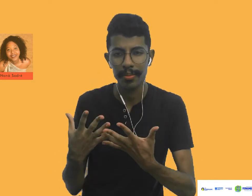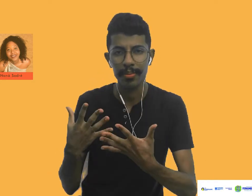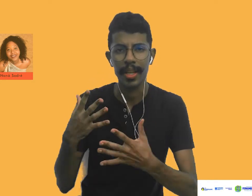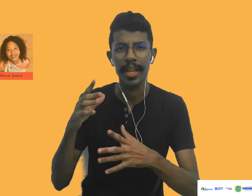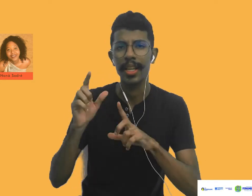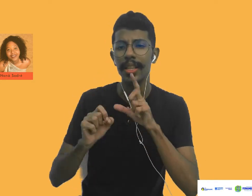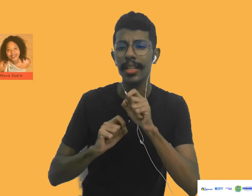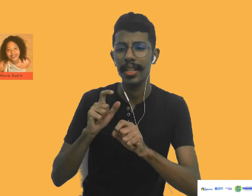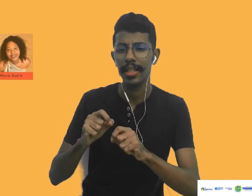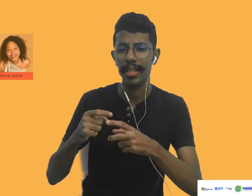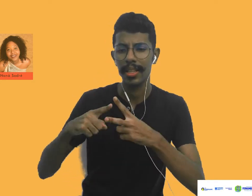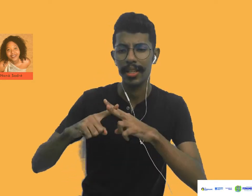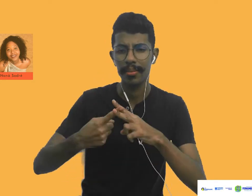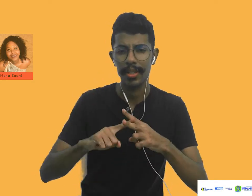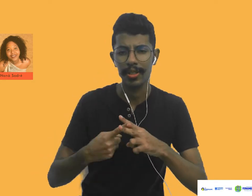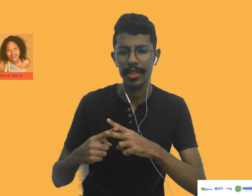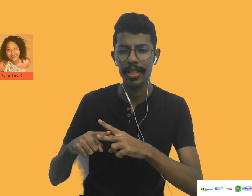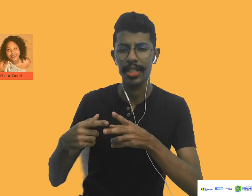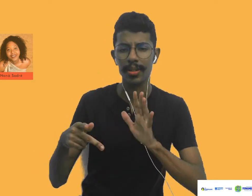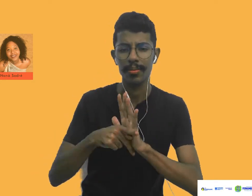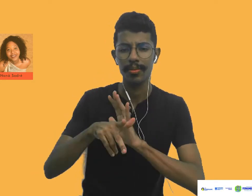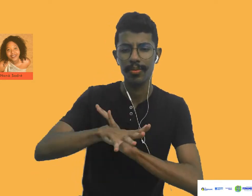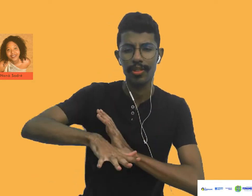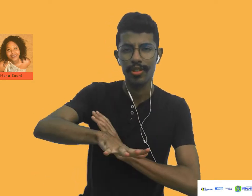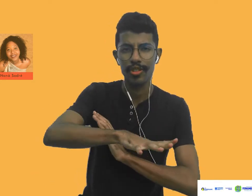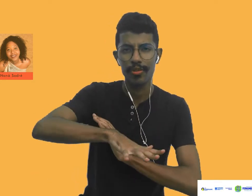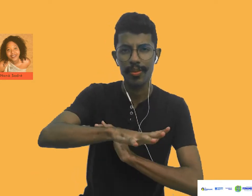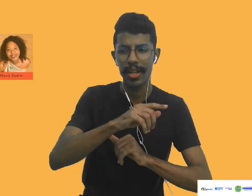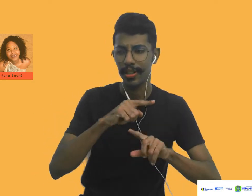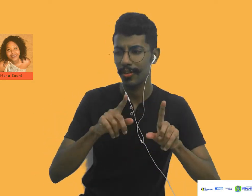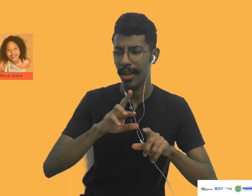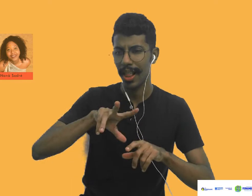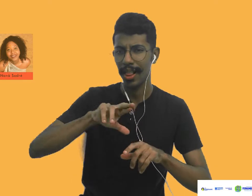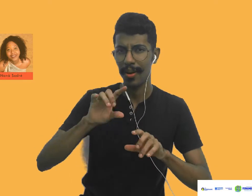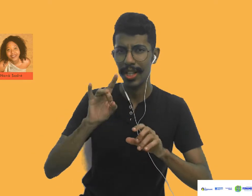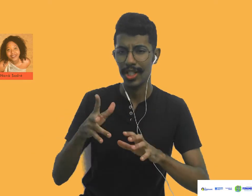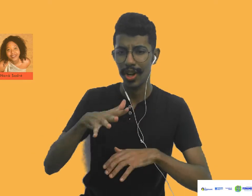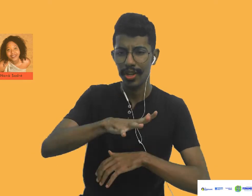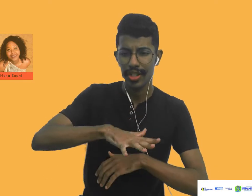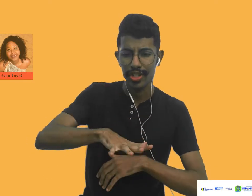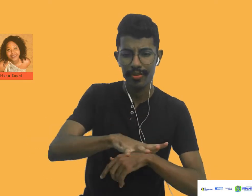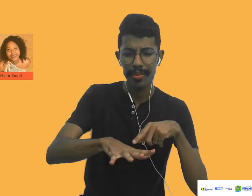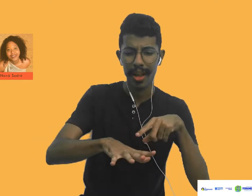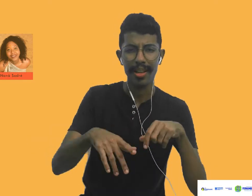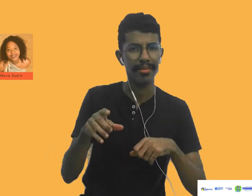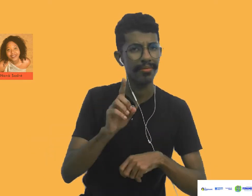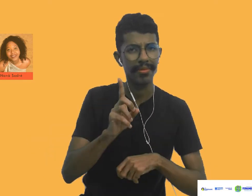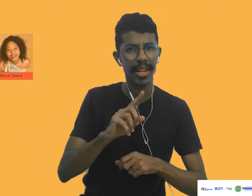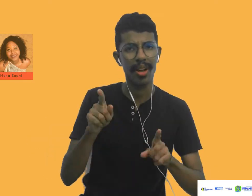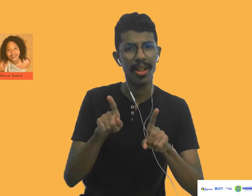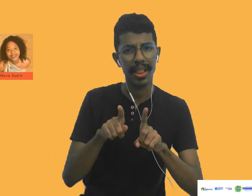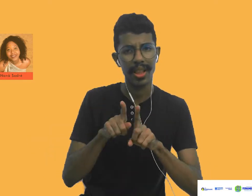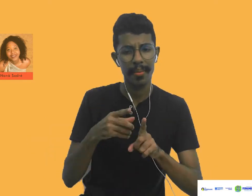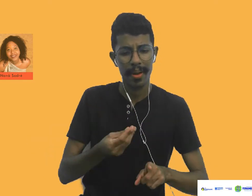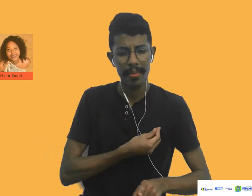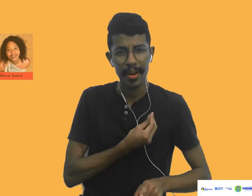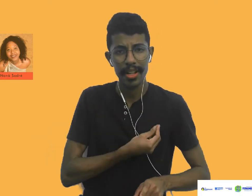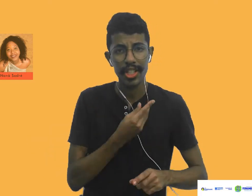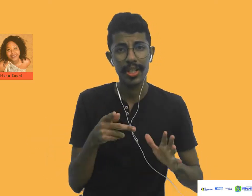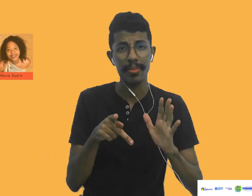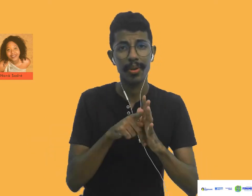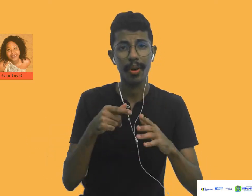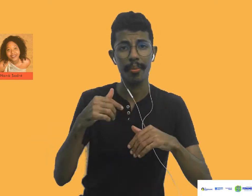bem, né, para o bem da manutenção dos espaços, mas ela não se resume apenas aos espaços, e sim também